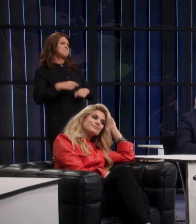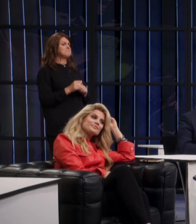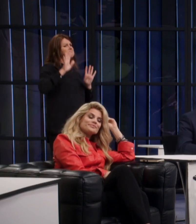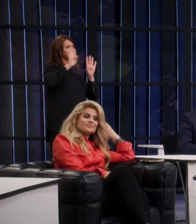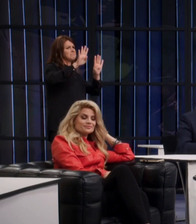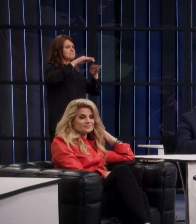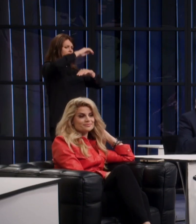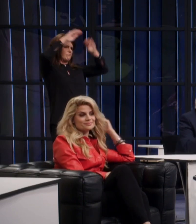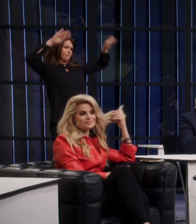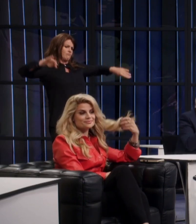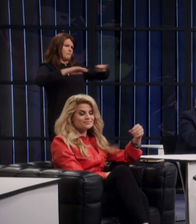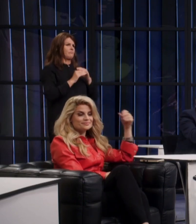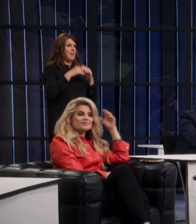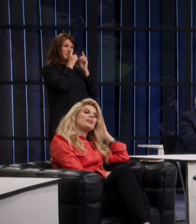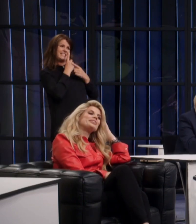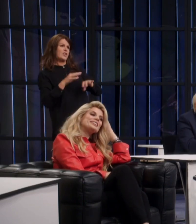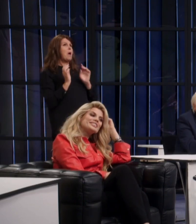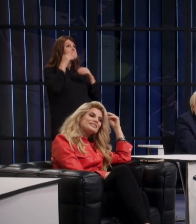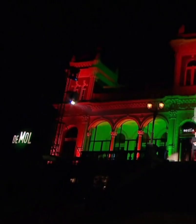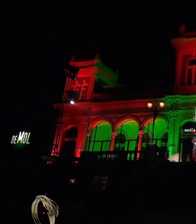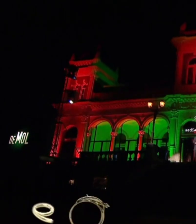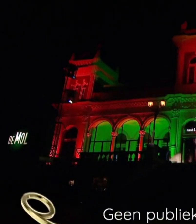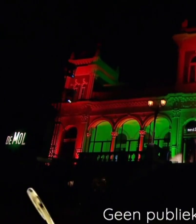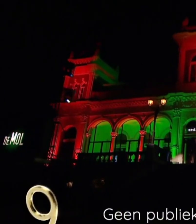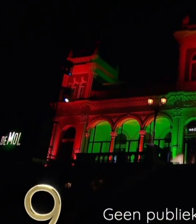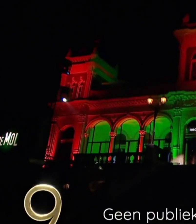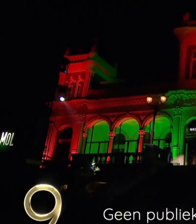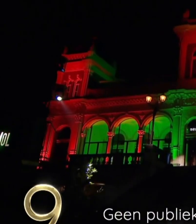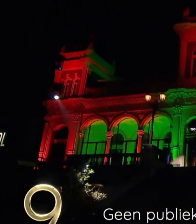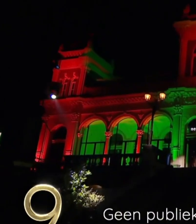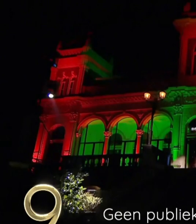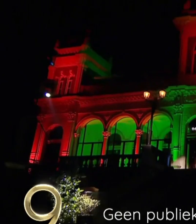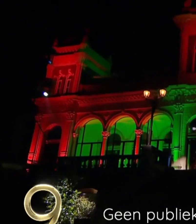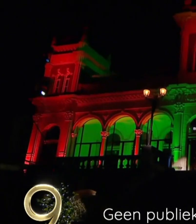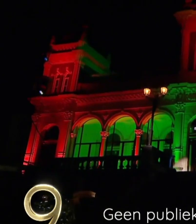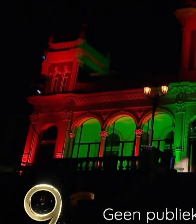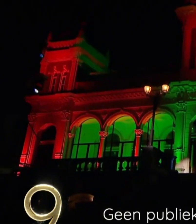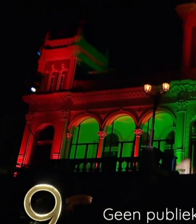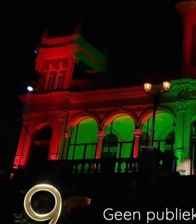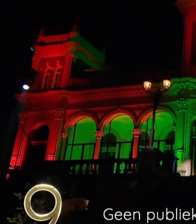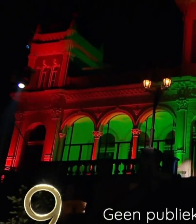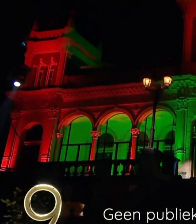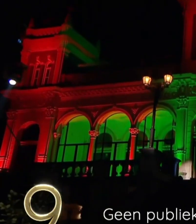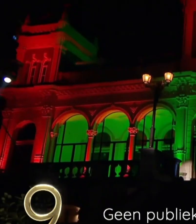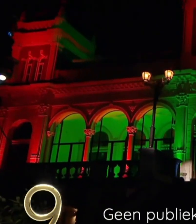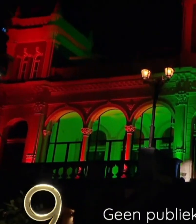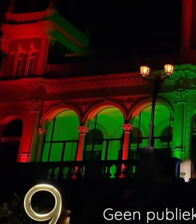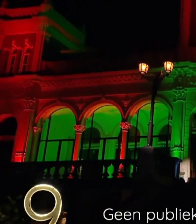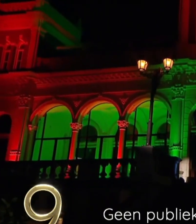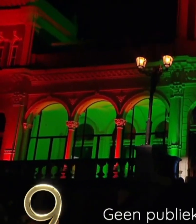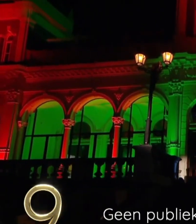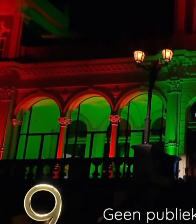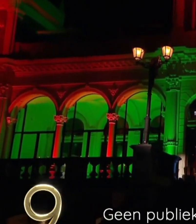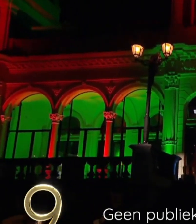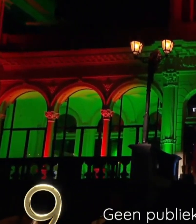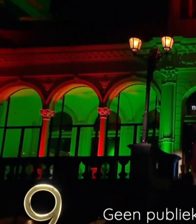9. Wie is de mol? Oh, leuk. Welkom bij de live finale van Wie is de mol? Een finale die